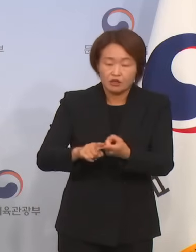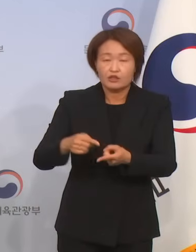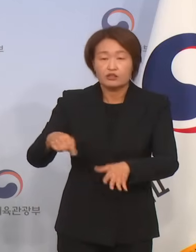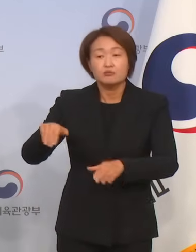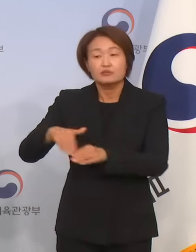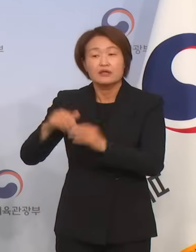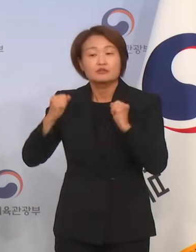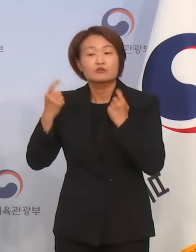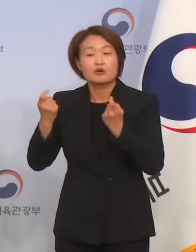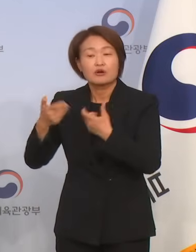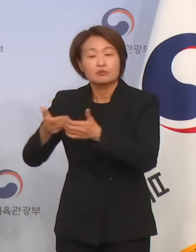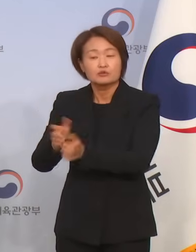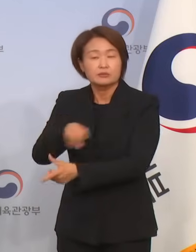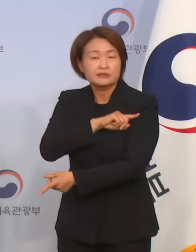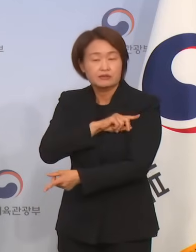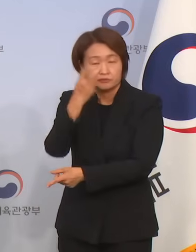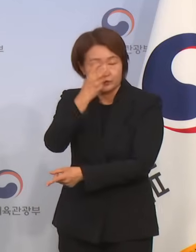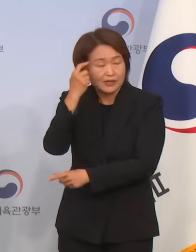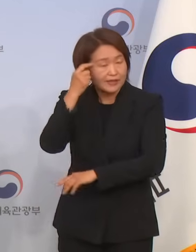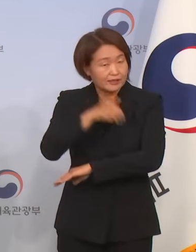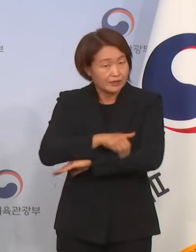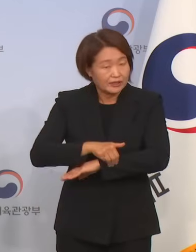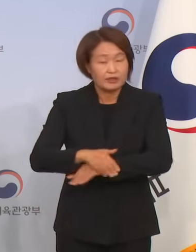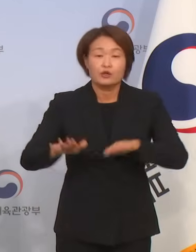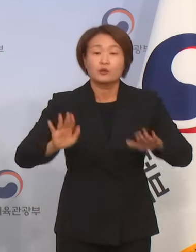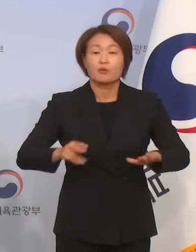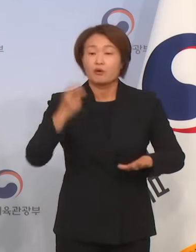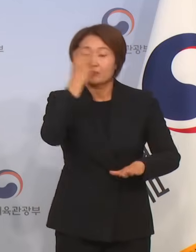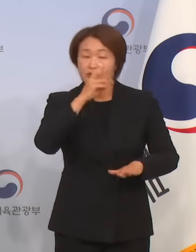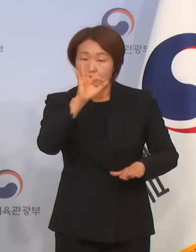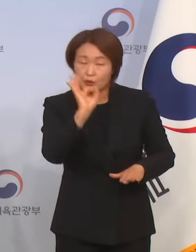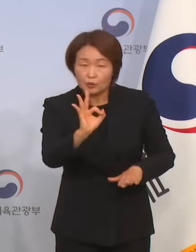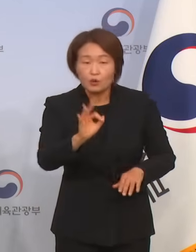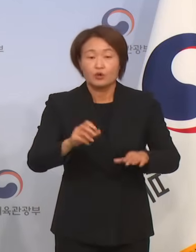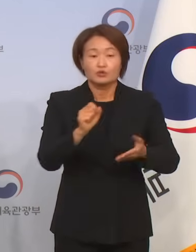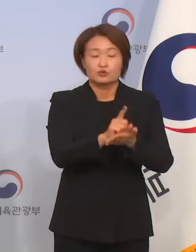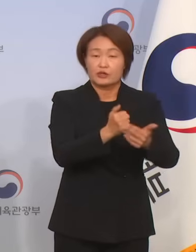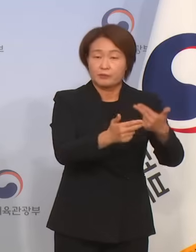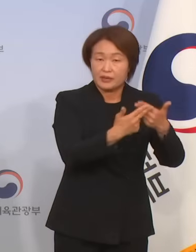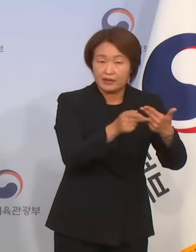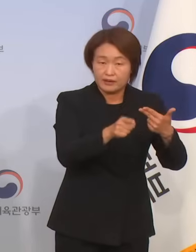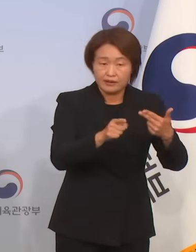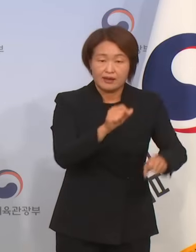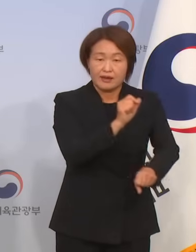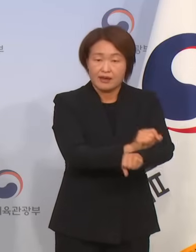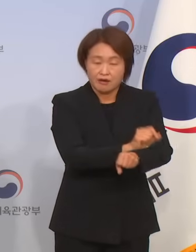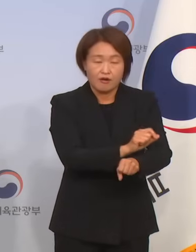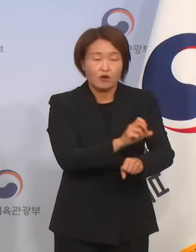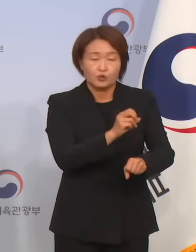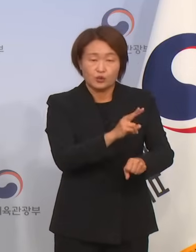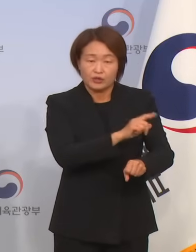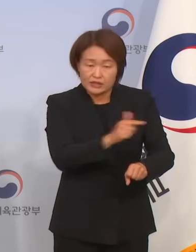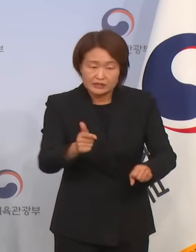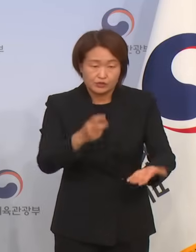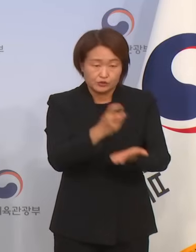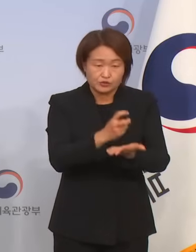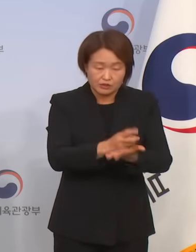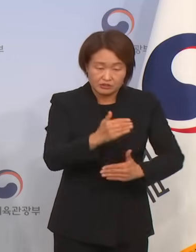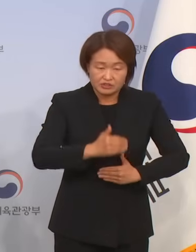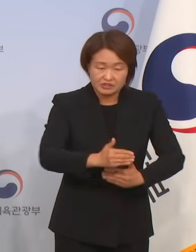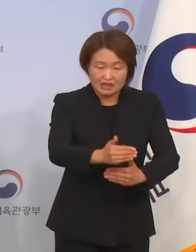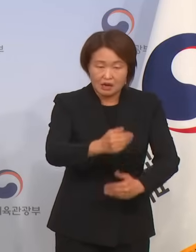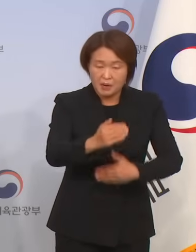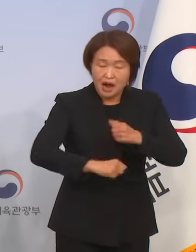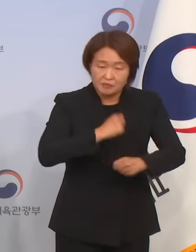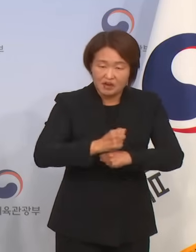부 차원에서 검토하겠습니다. 이번 감사를 통해 축구협회 행정 곳곳에서 규정과 절차를